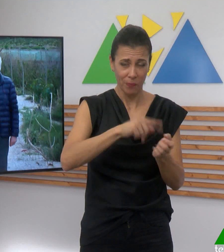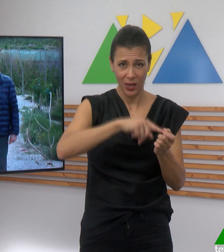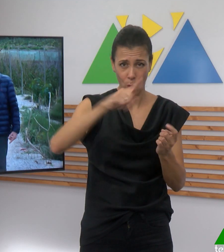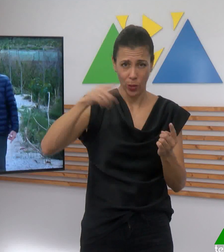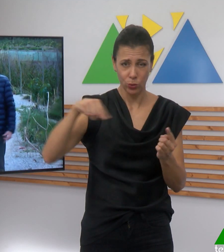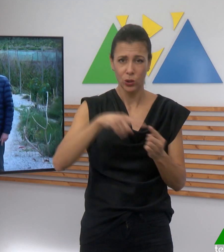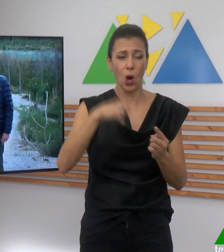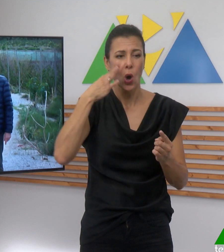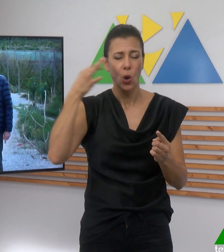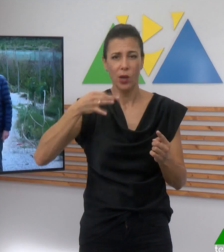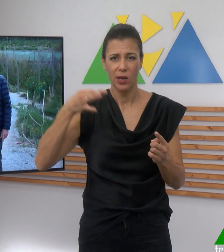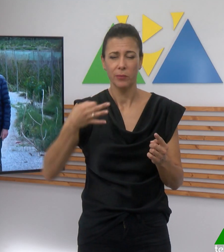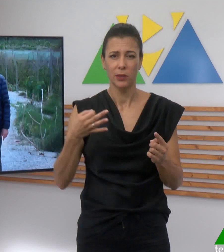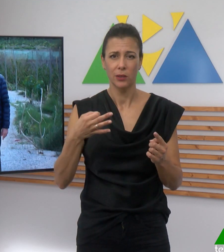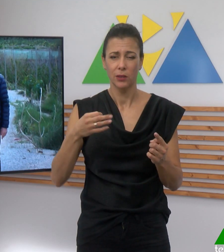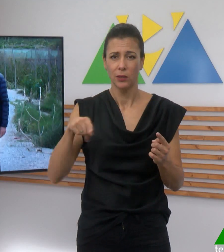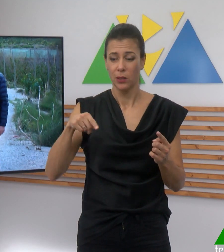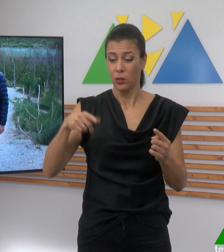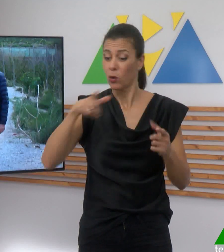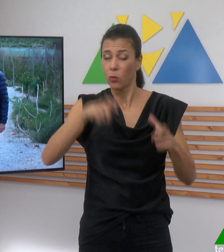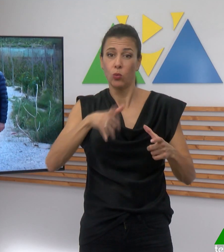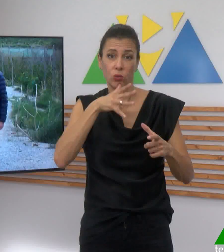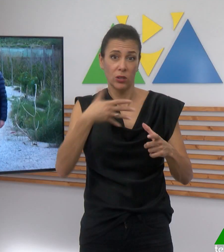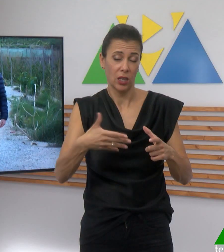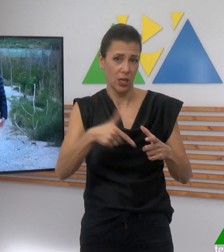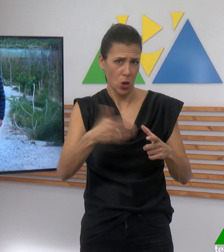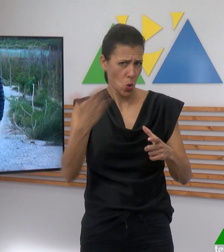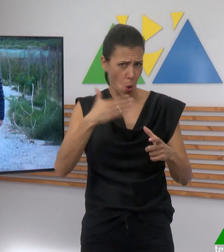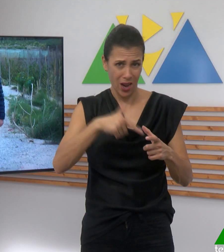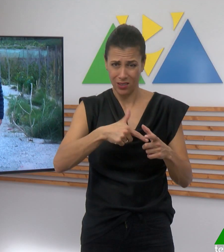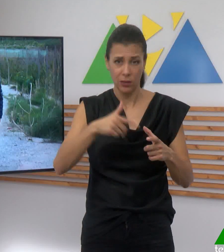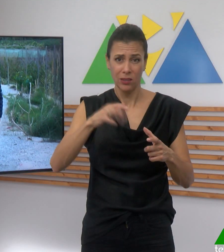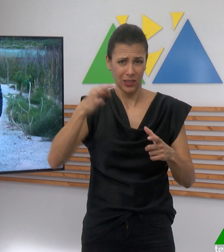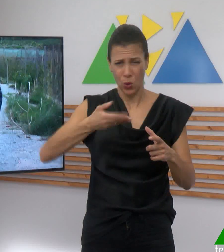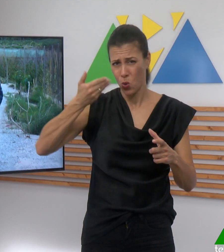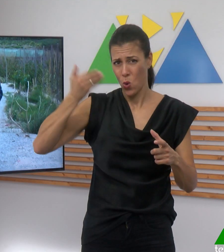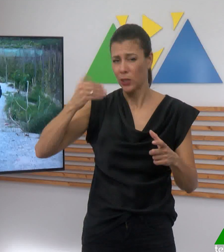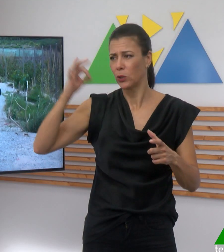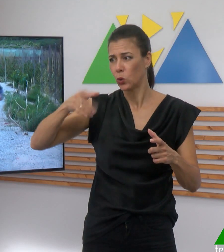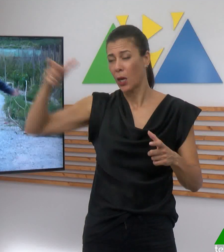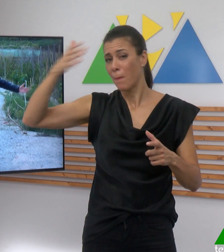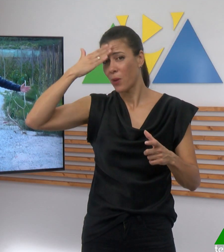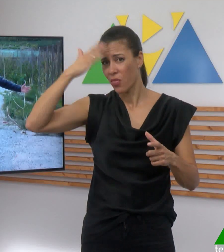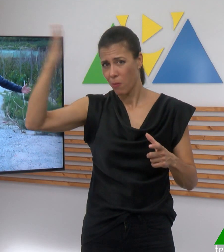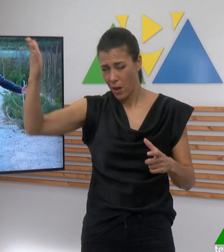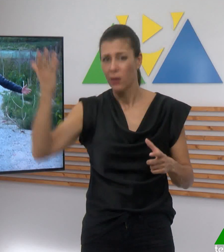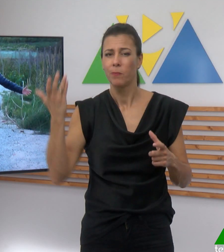originariamente como esta cequia no existía se tomaría de la cequia principal de motril y es la que derivaría el agua para